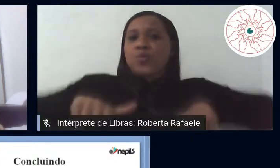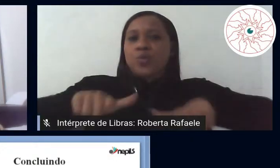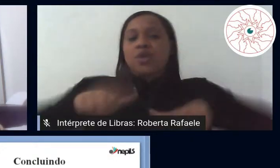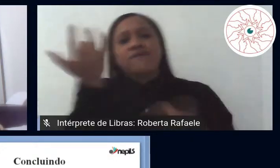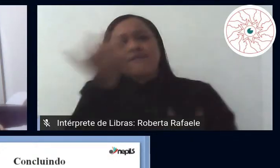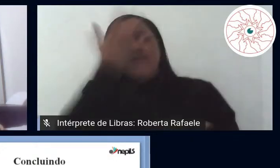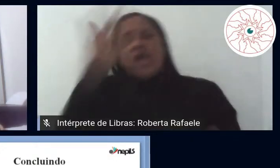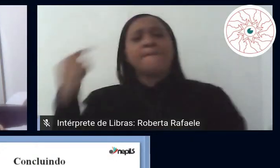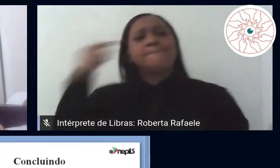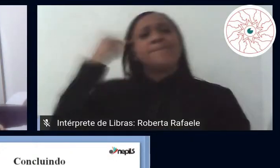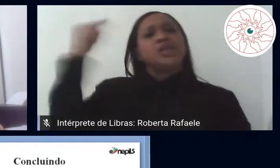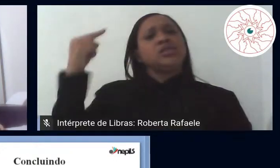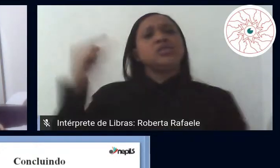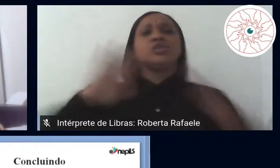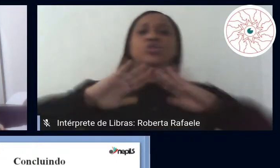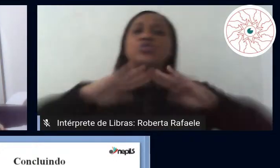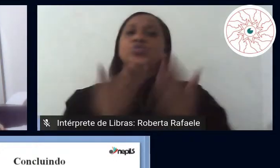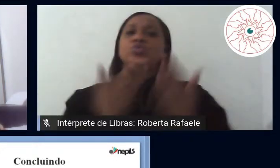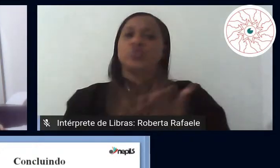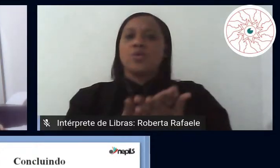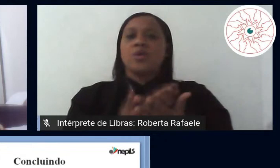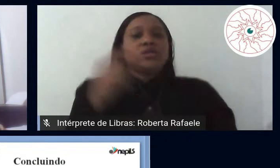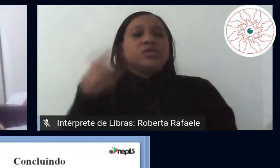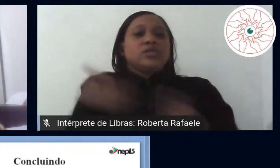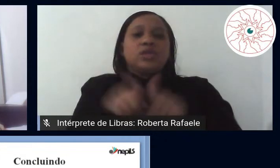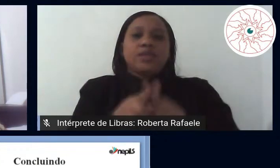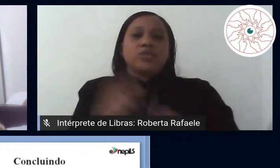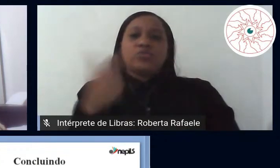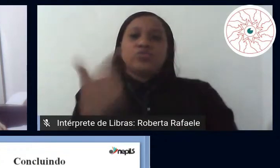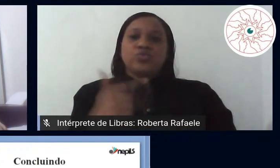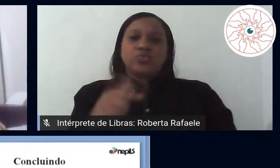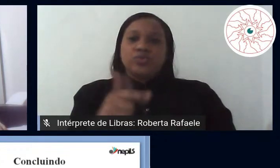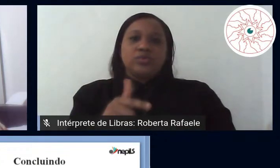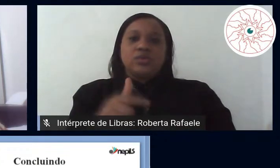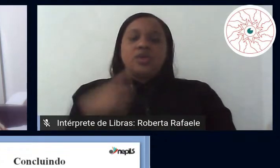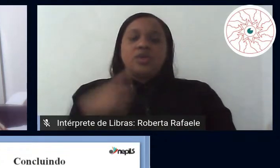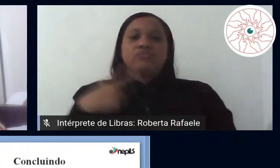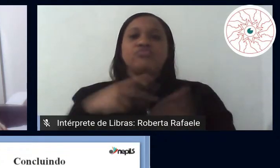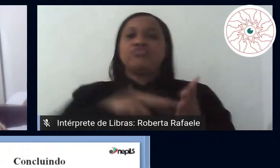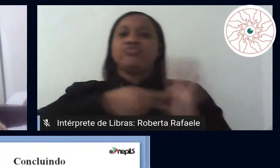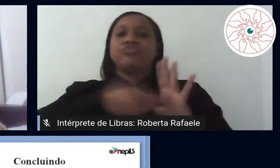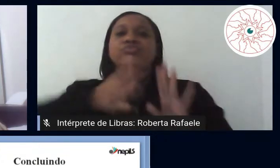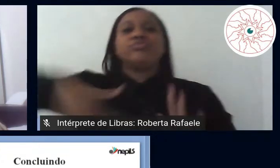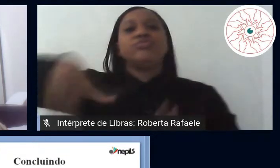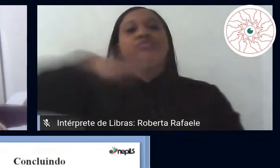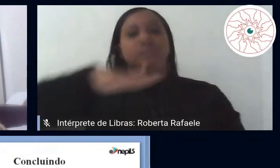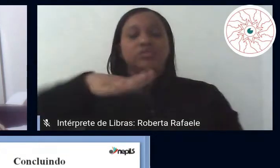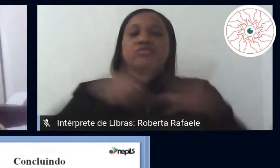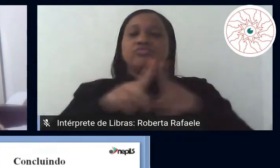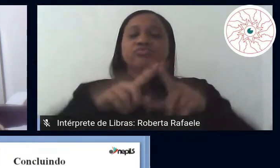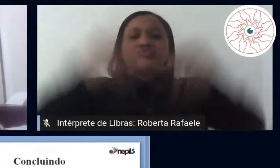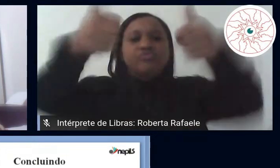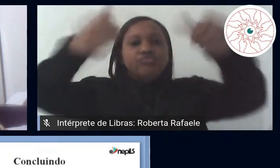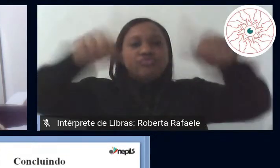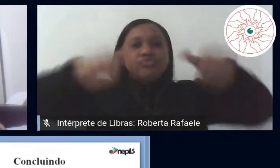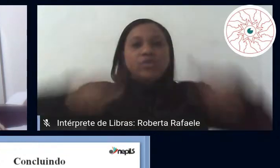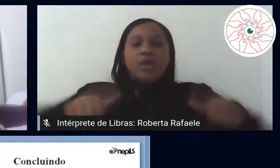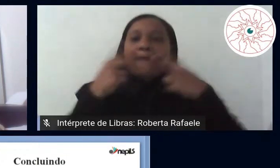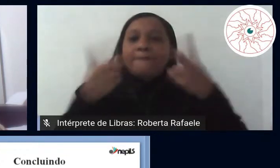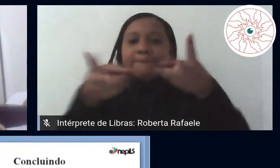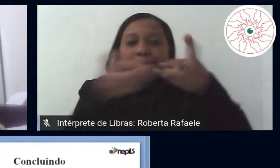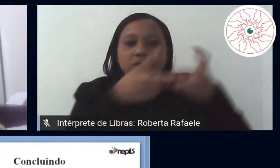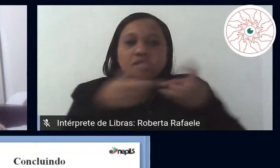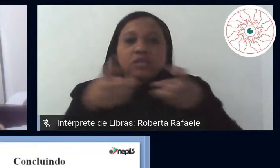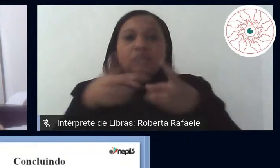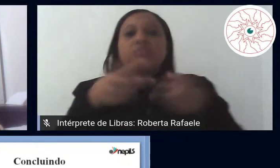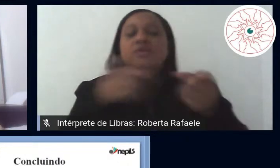pensar que nas escolas ela também não ocupará um espaço significativo. Diante do que foi analisado, percebeu-se que na maioria